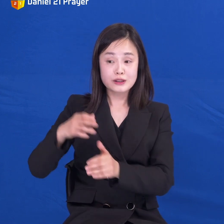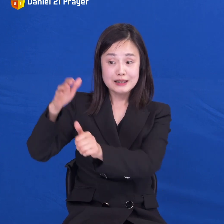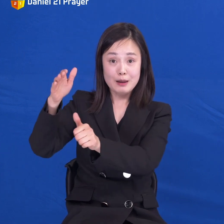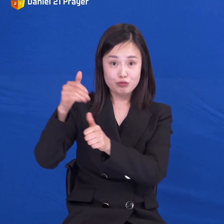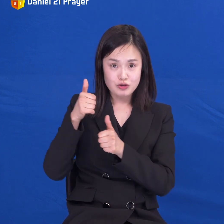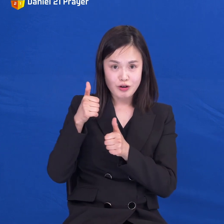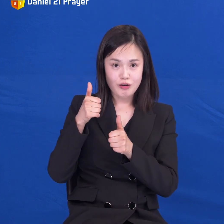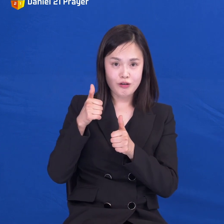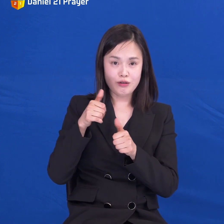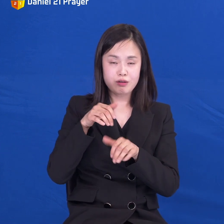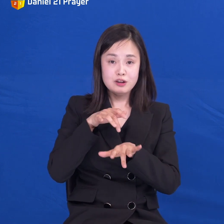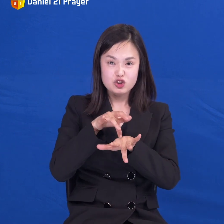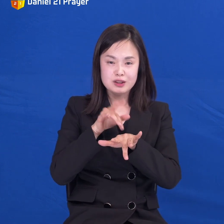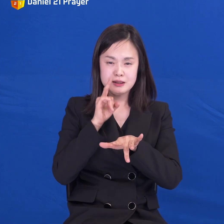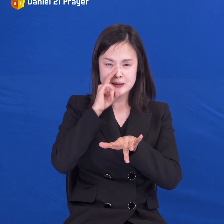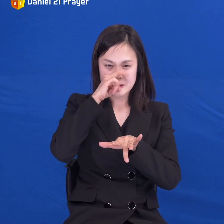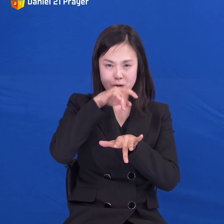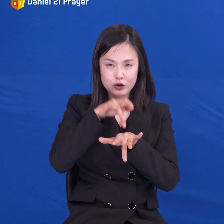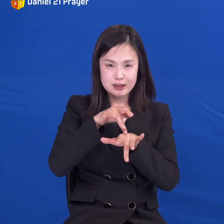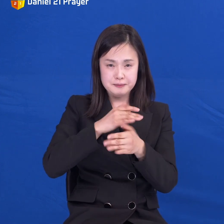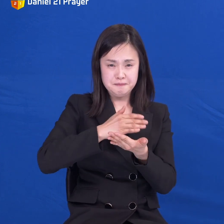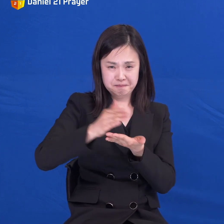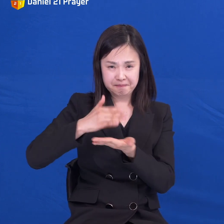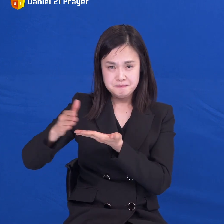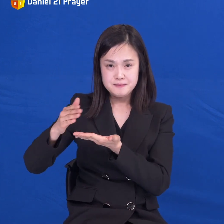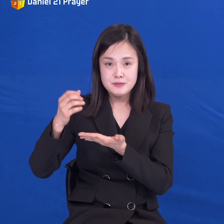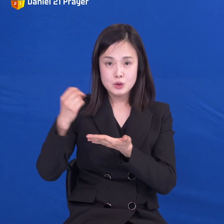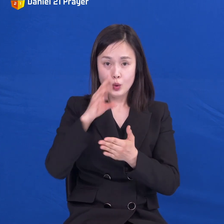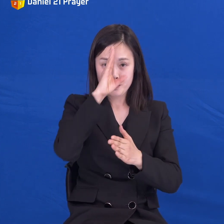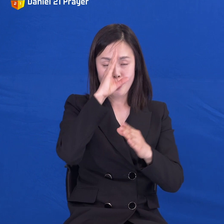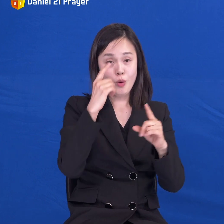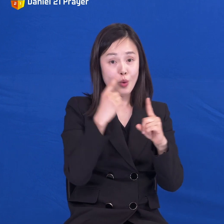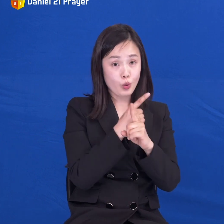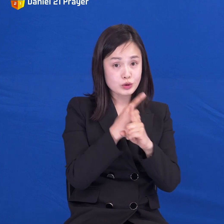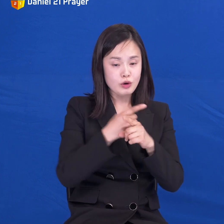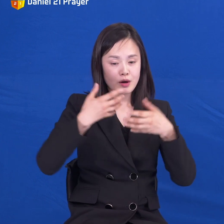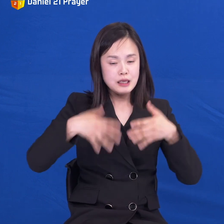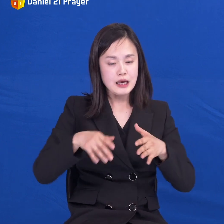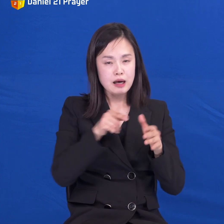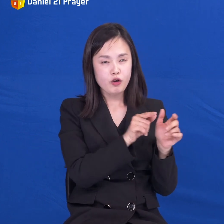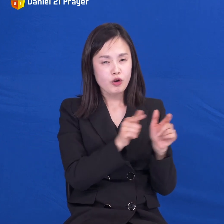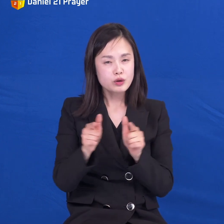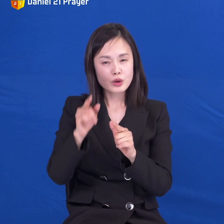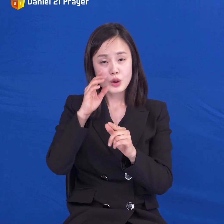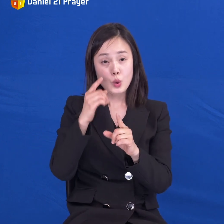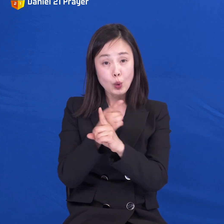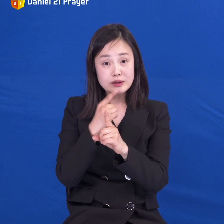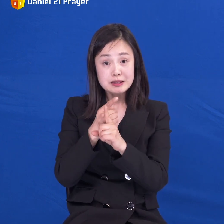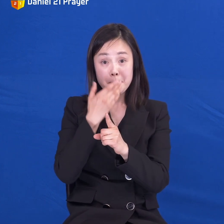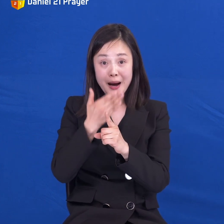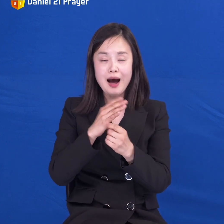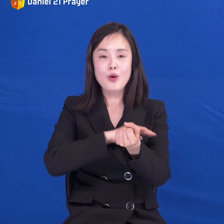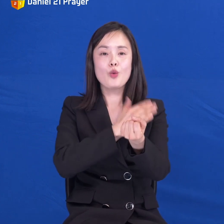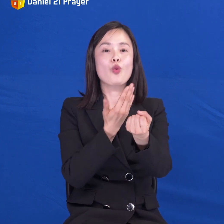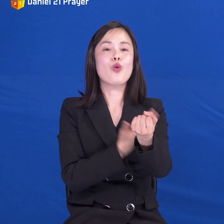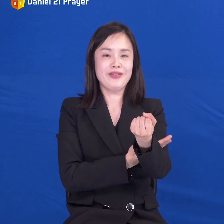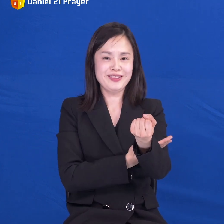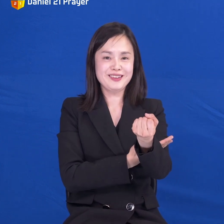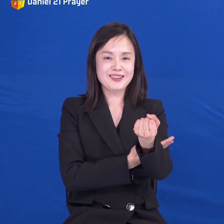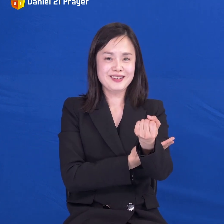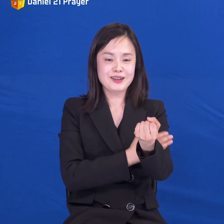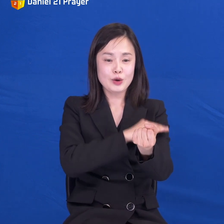모든 병과 모든 약한 것을 고치는 뭘 주셨습니까? 권능을 주십니다. 권능이 이랬던